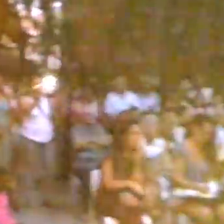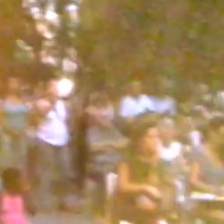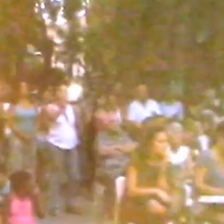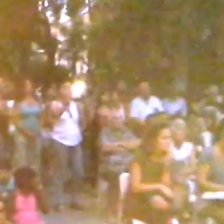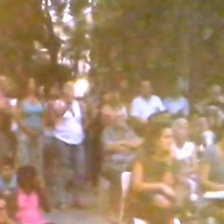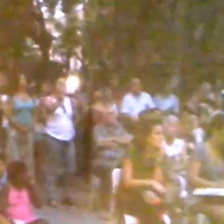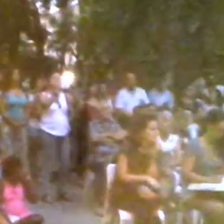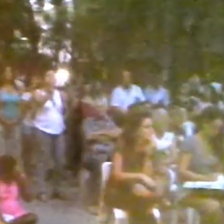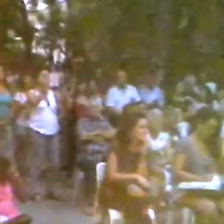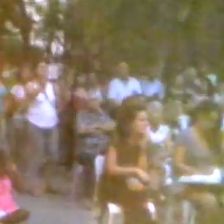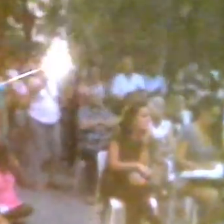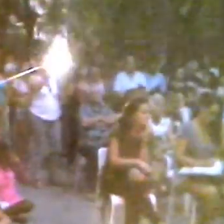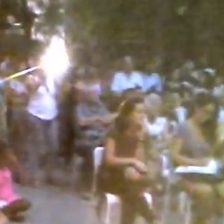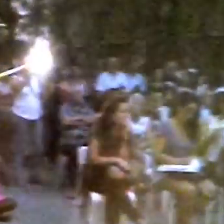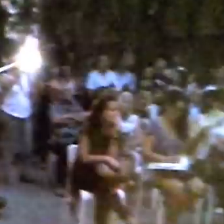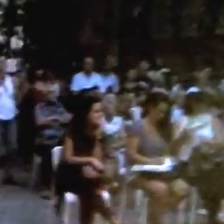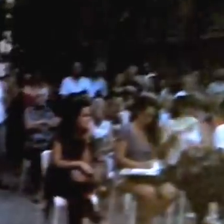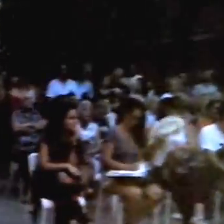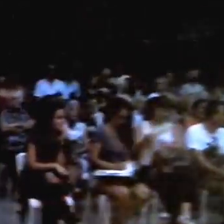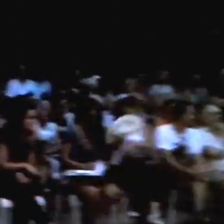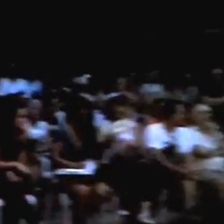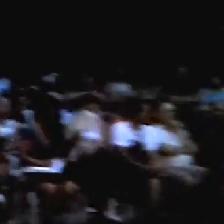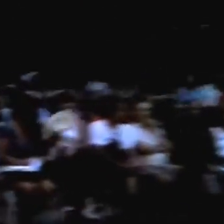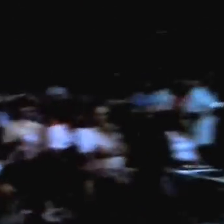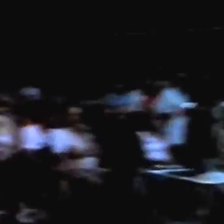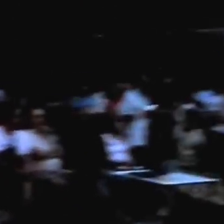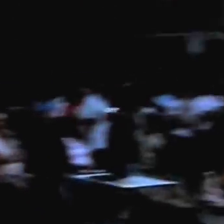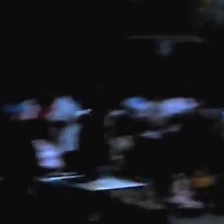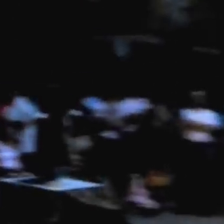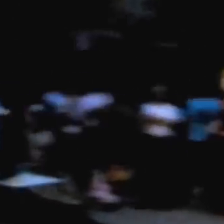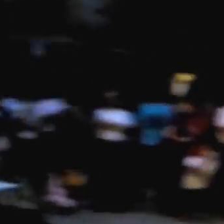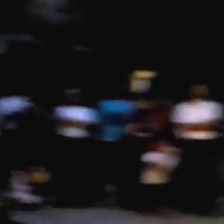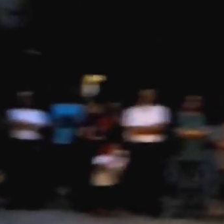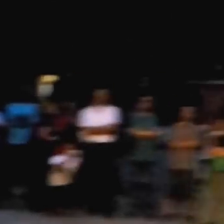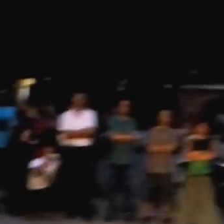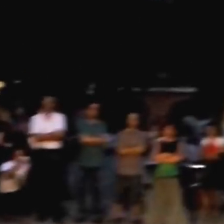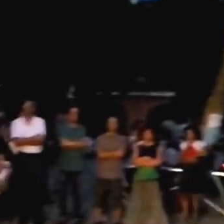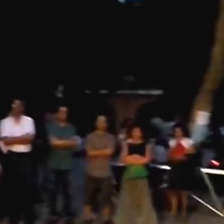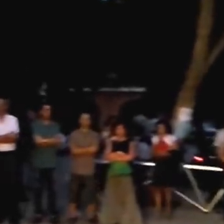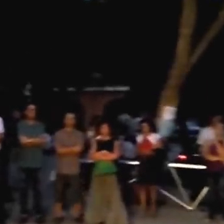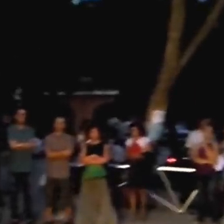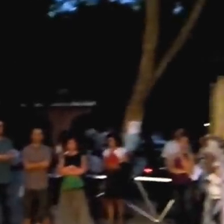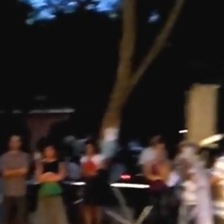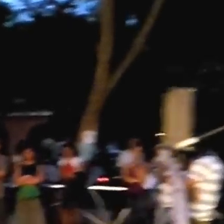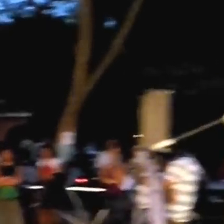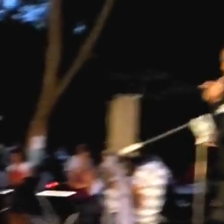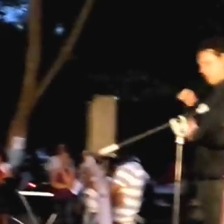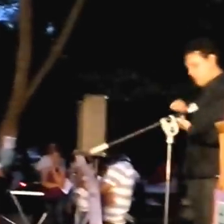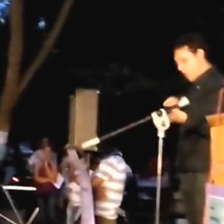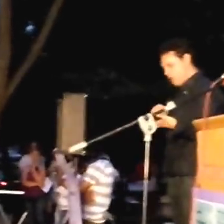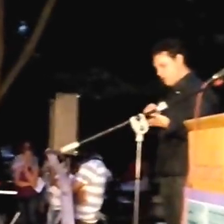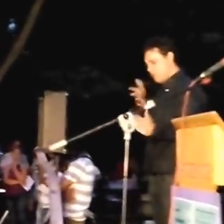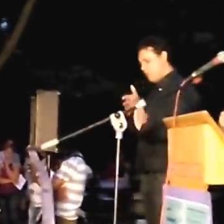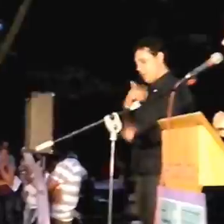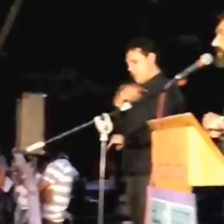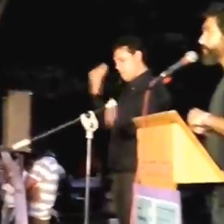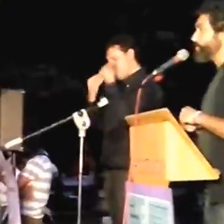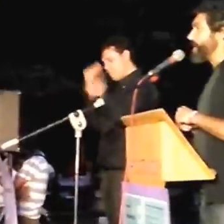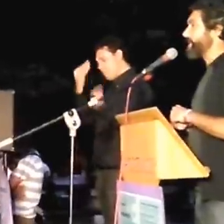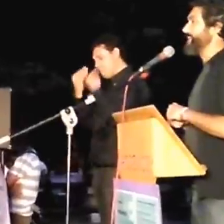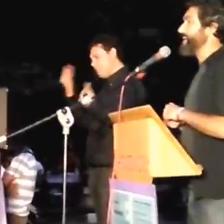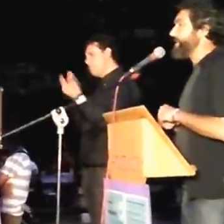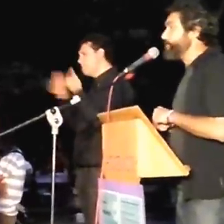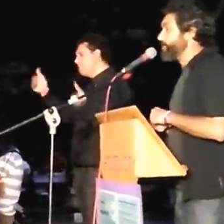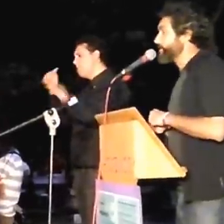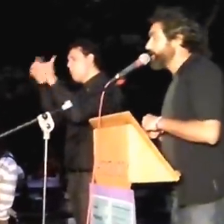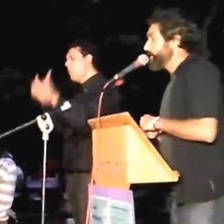la compañera del derecho a la ciudad. Pues tomando ese concepto, nos preguntamos qué modelo de